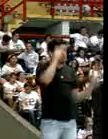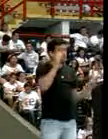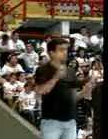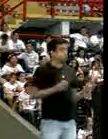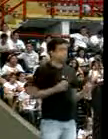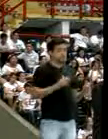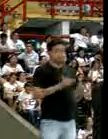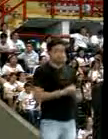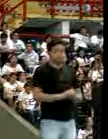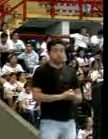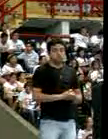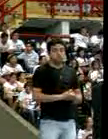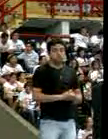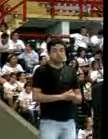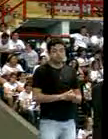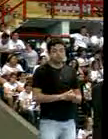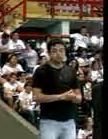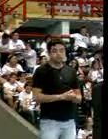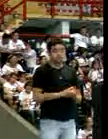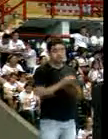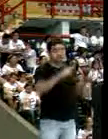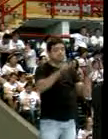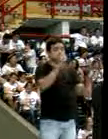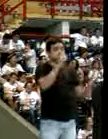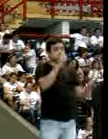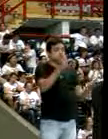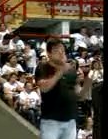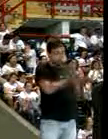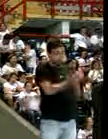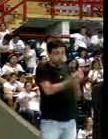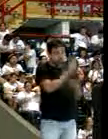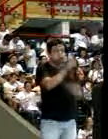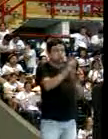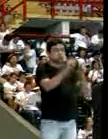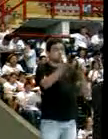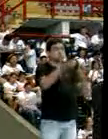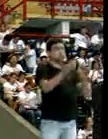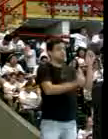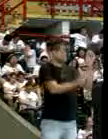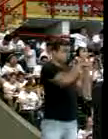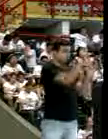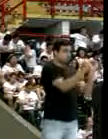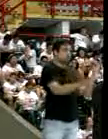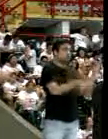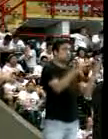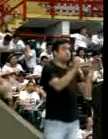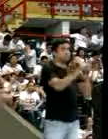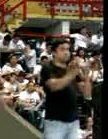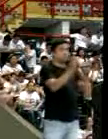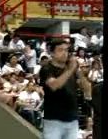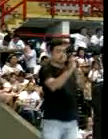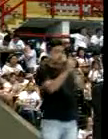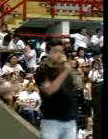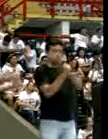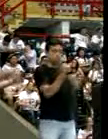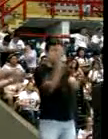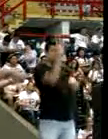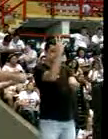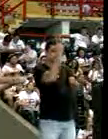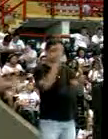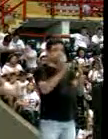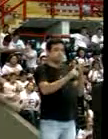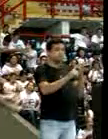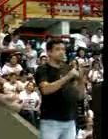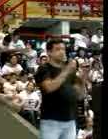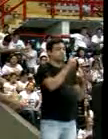isso? Muito bem. Acontece que as indústrias, que os automóveis, que